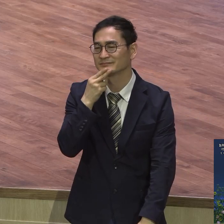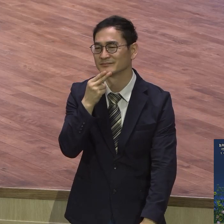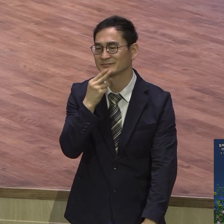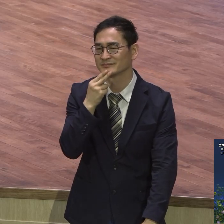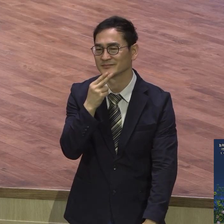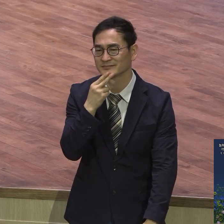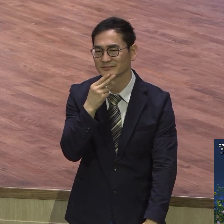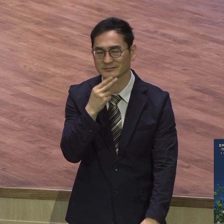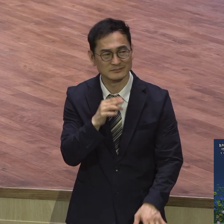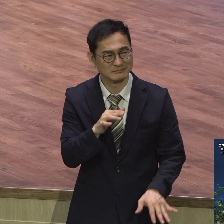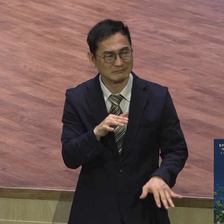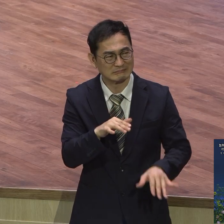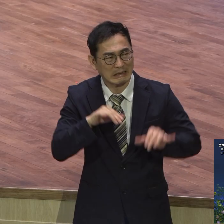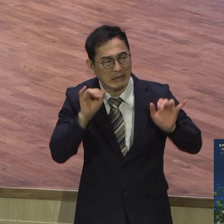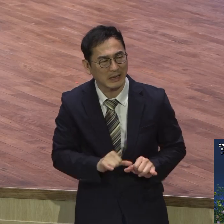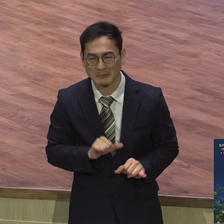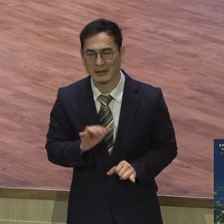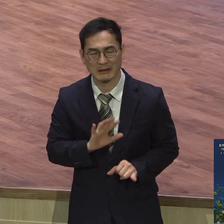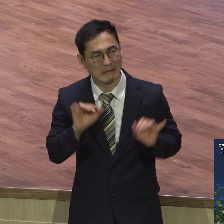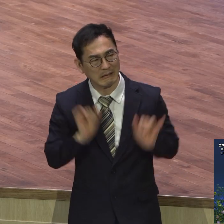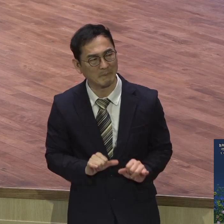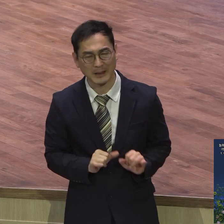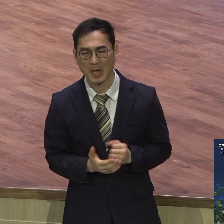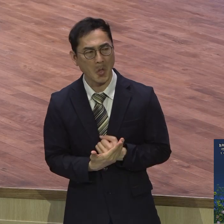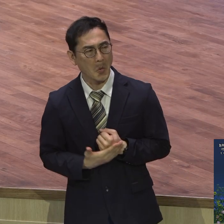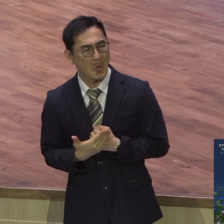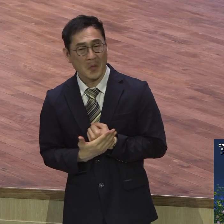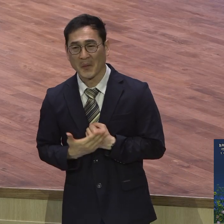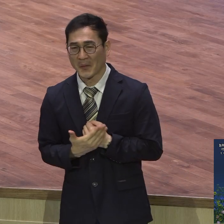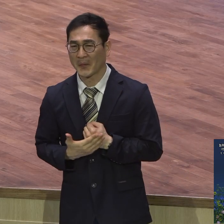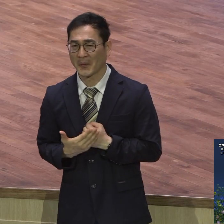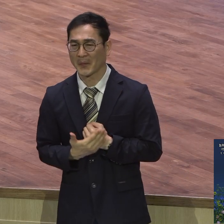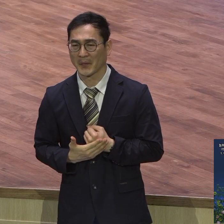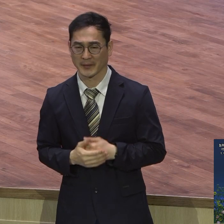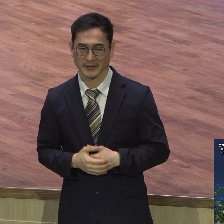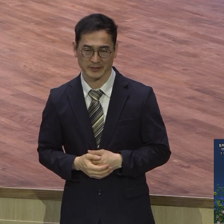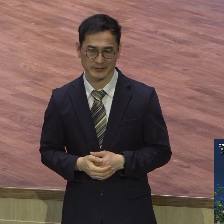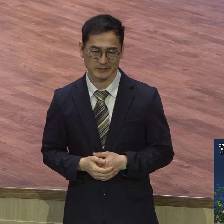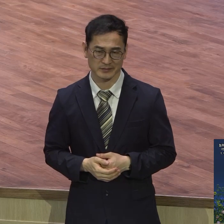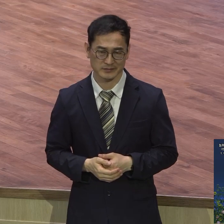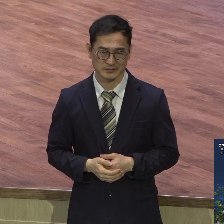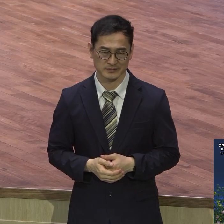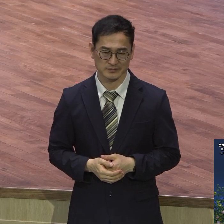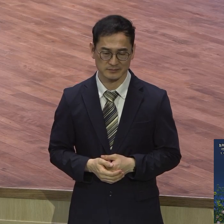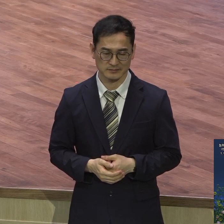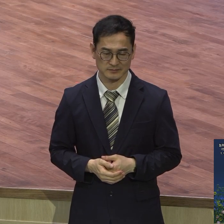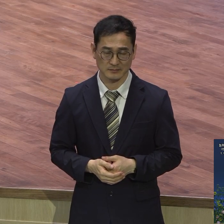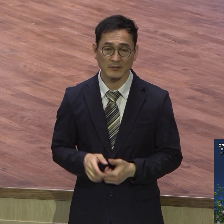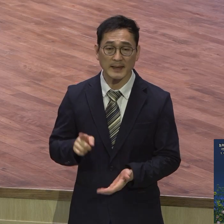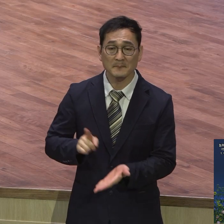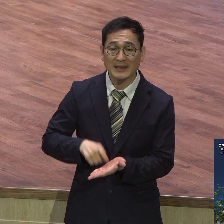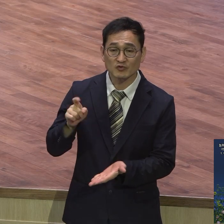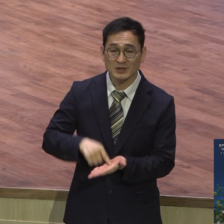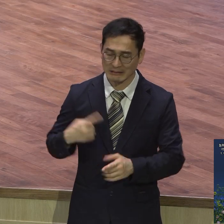도전정신이 없었지. 메뚜기 컴플렉스 가지고 어떻게 싸움을 하겠어요? 메뚜기